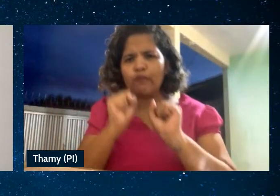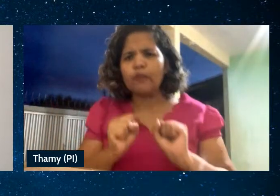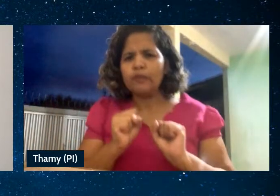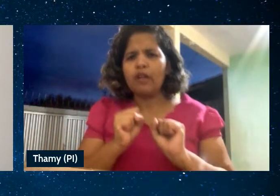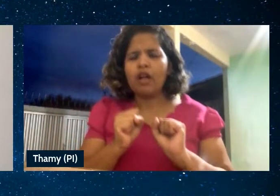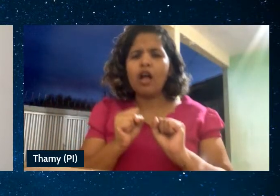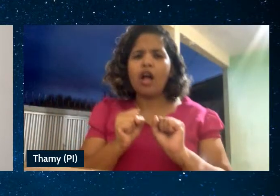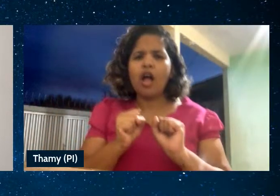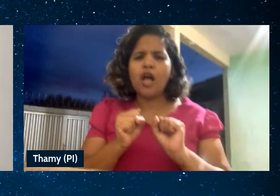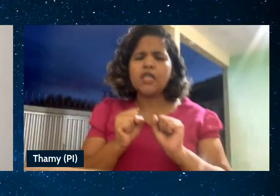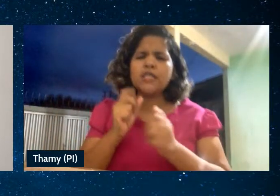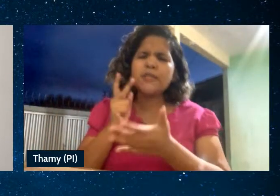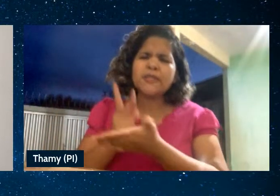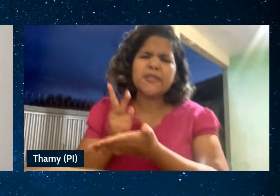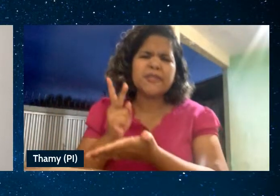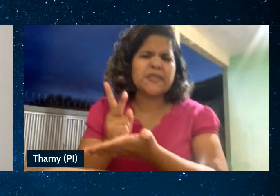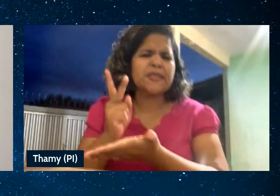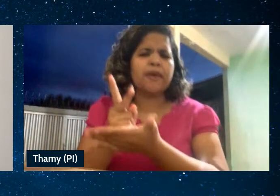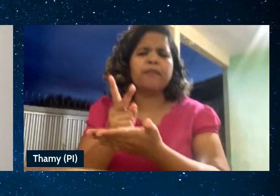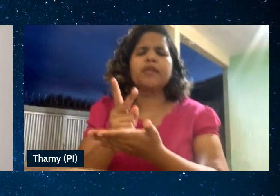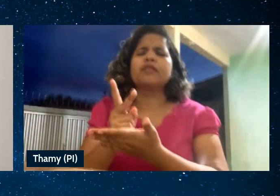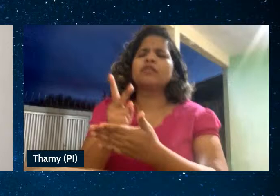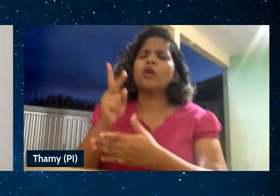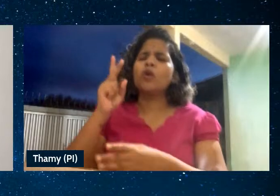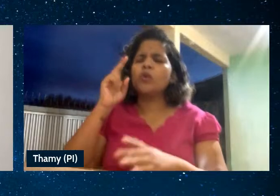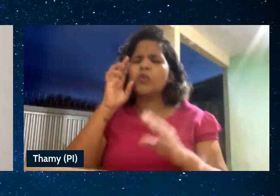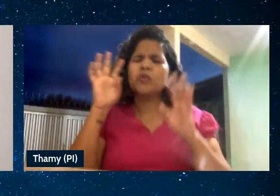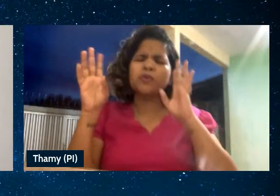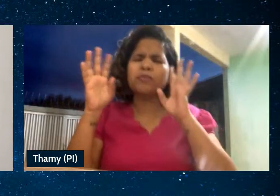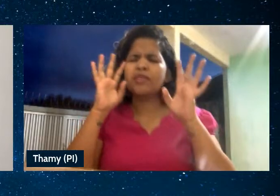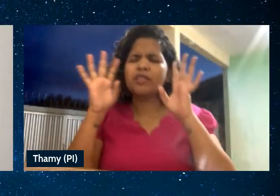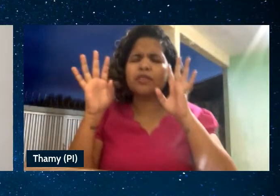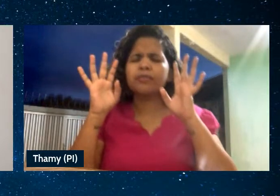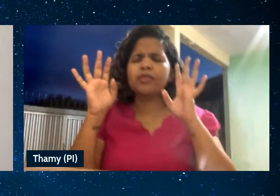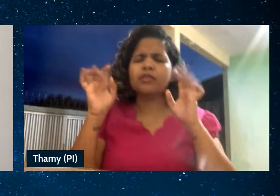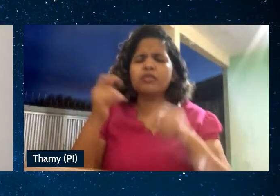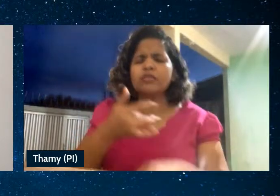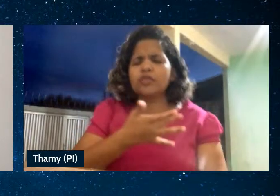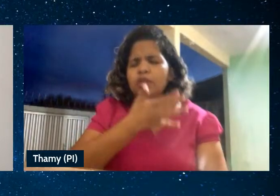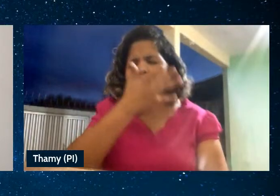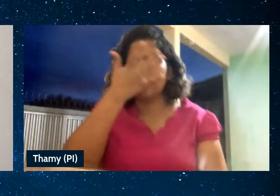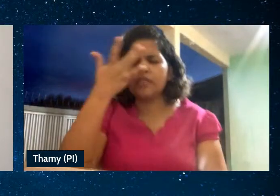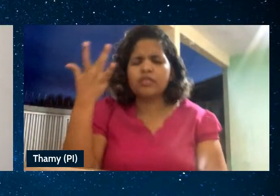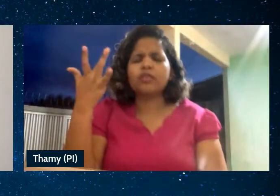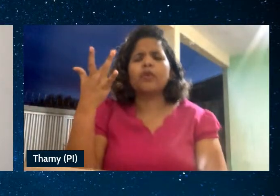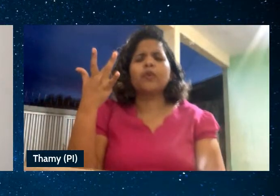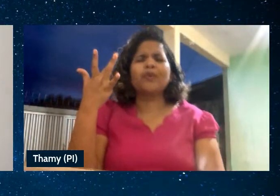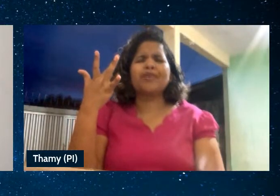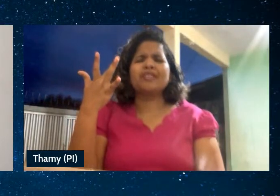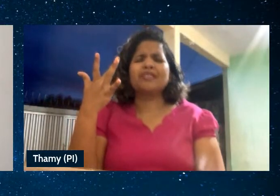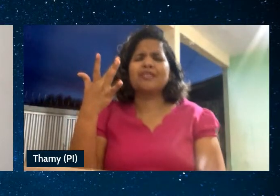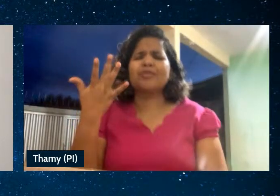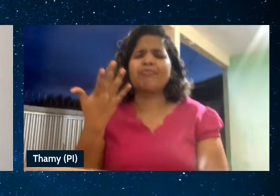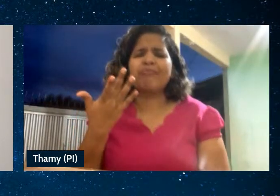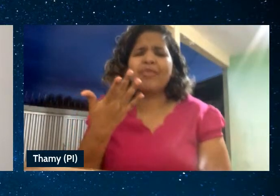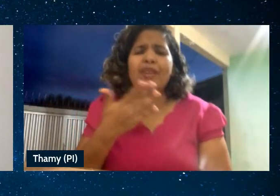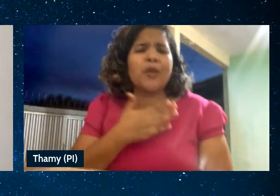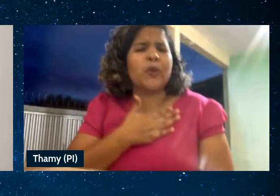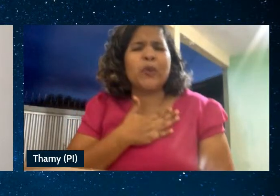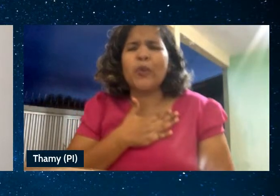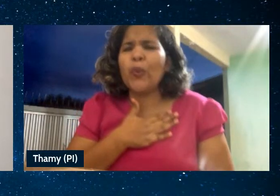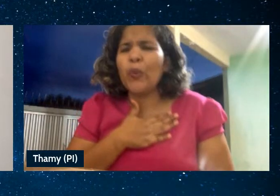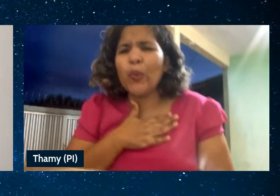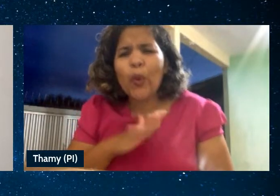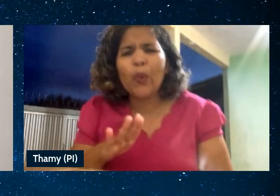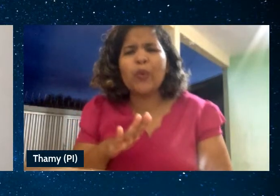mais e mais os pensamentos de Todas aquelas pessoas que estão insatisfeitas com o seu